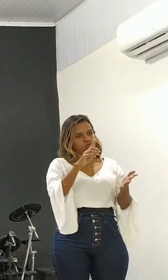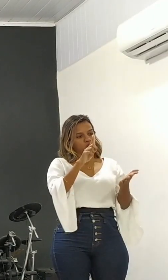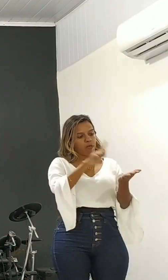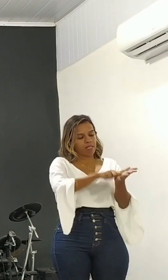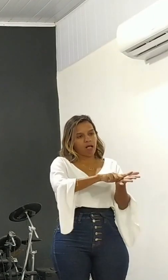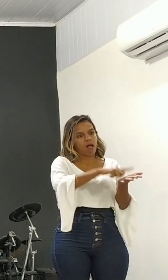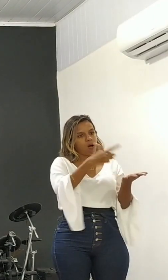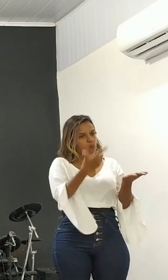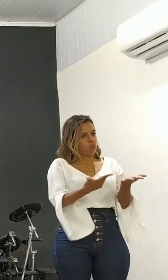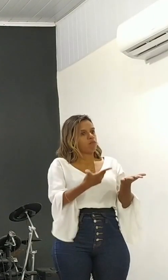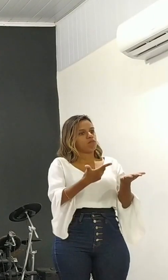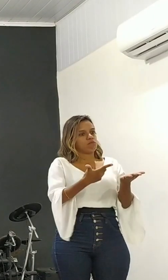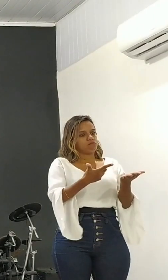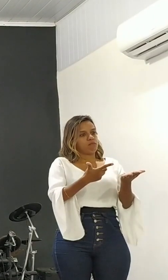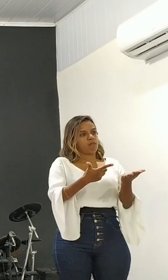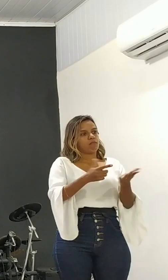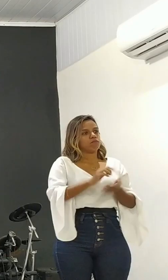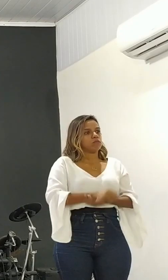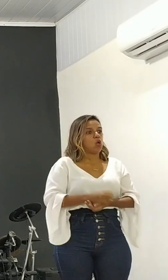manchete: